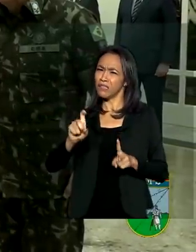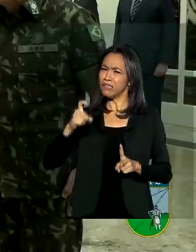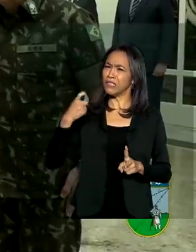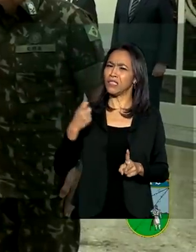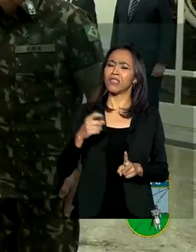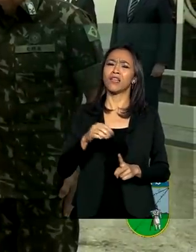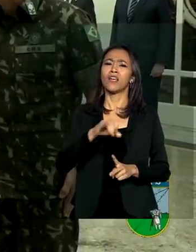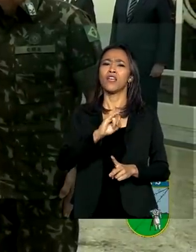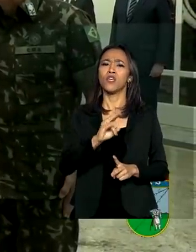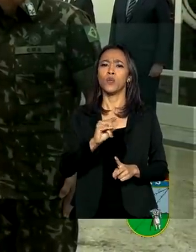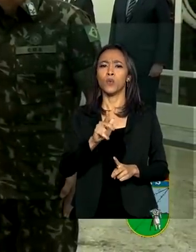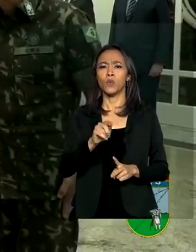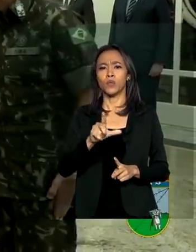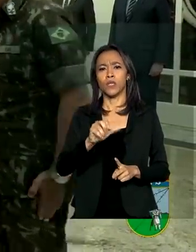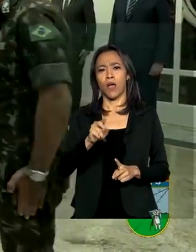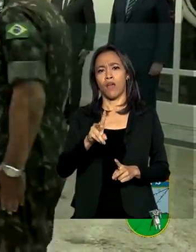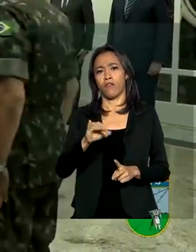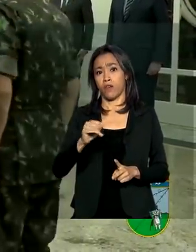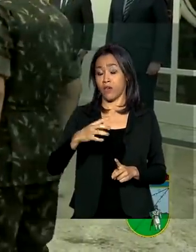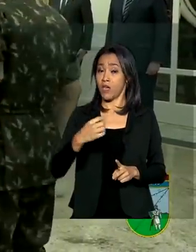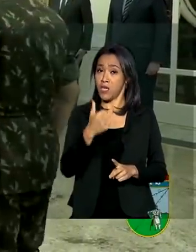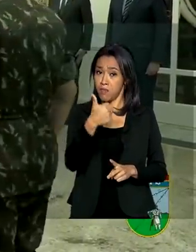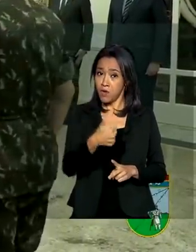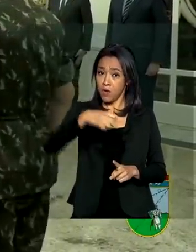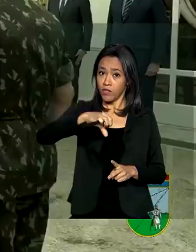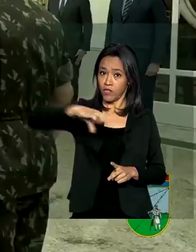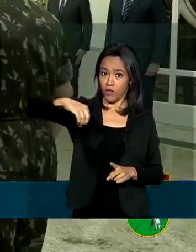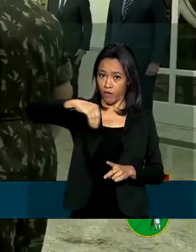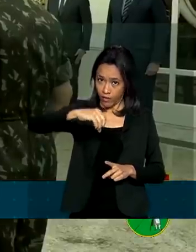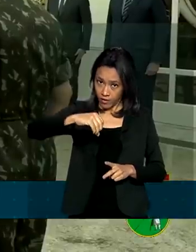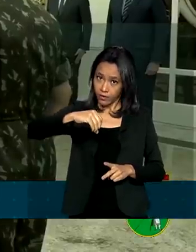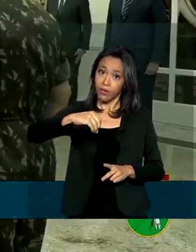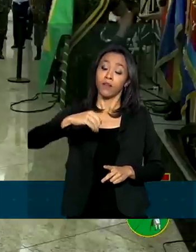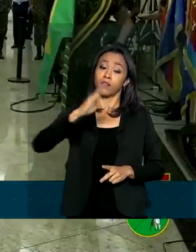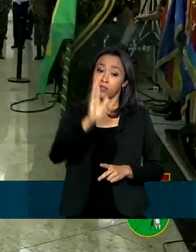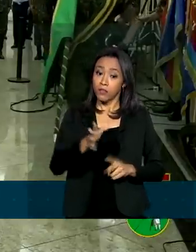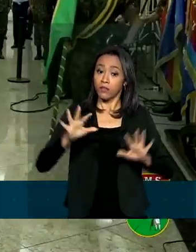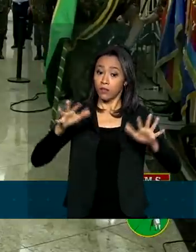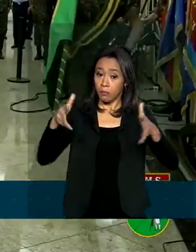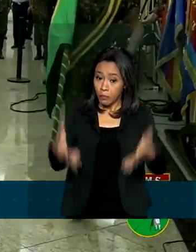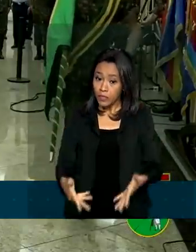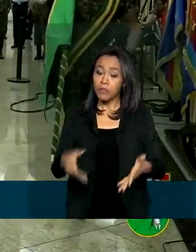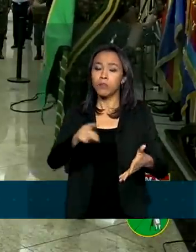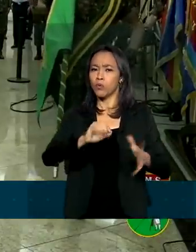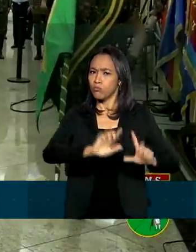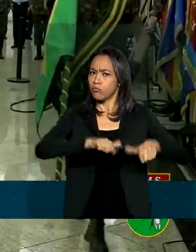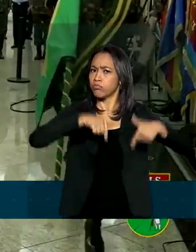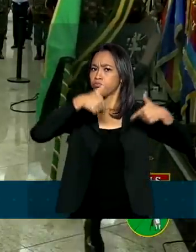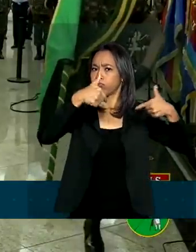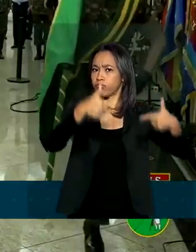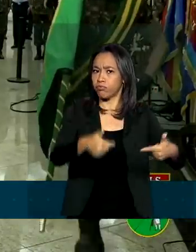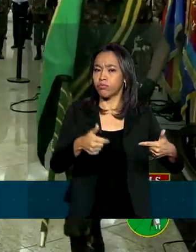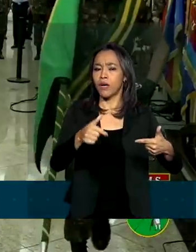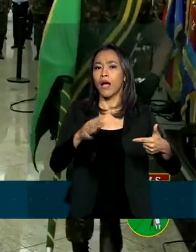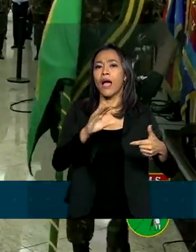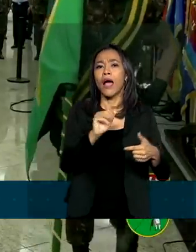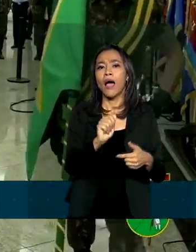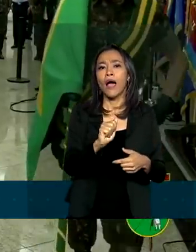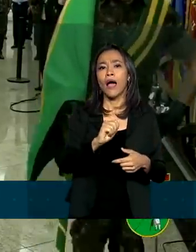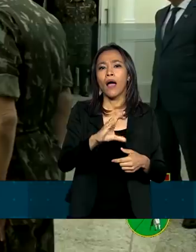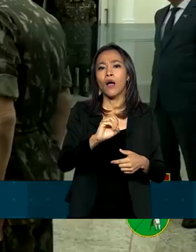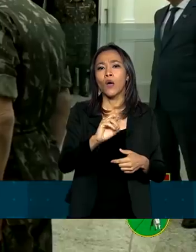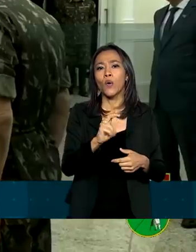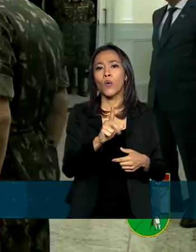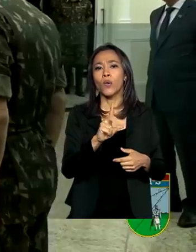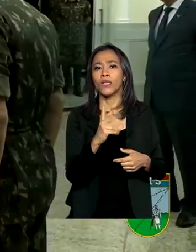nos anos de 1990 atualmente esteve à frente da operação acolhida e foi secretária executiva